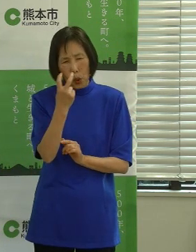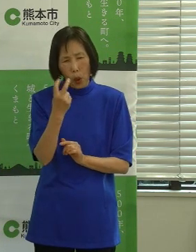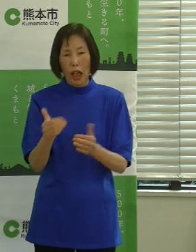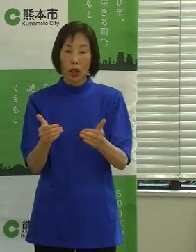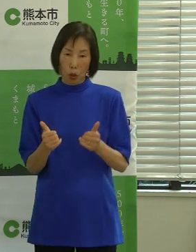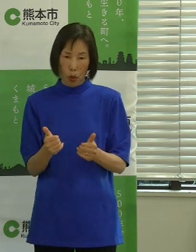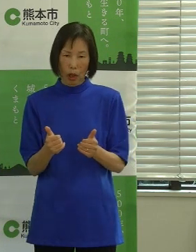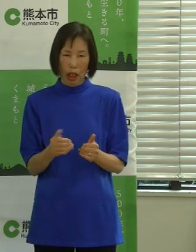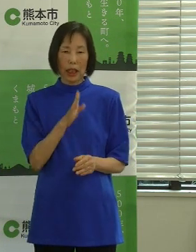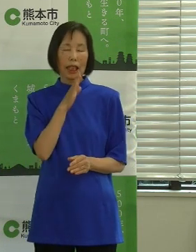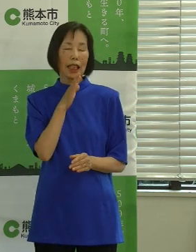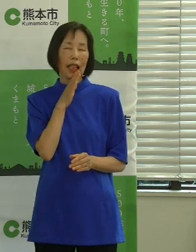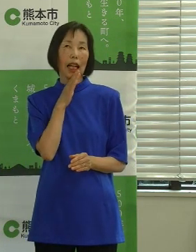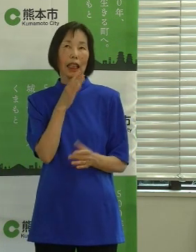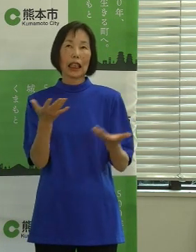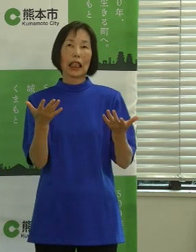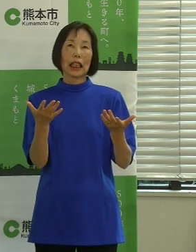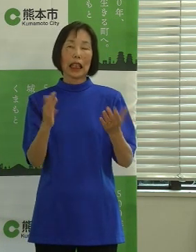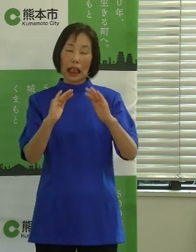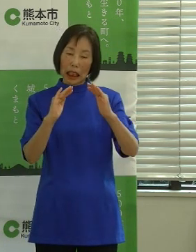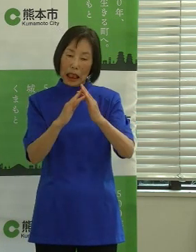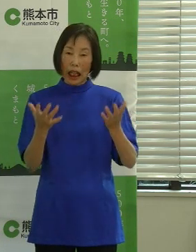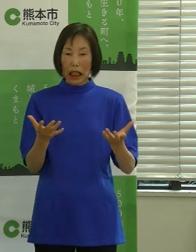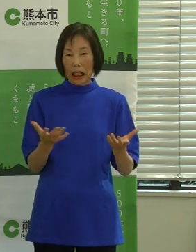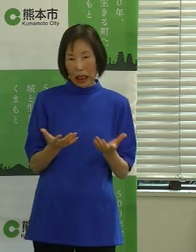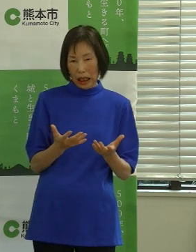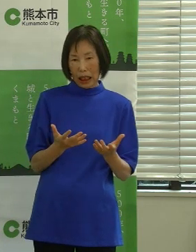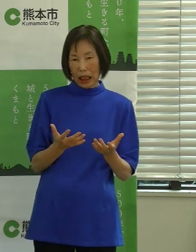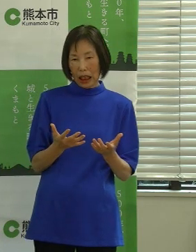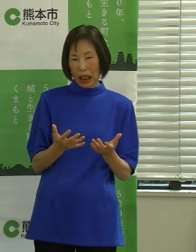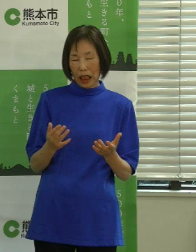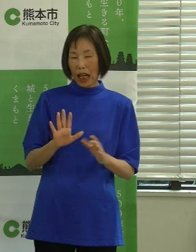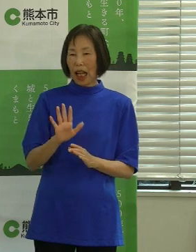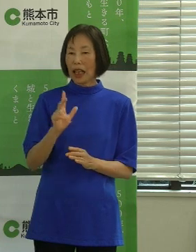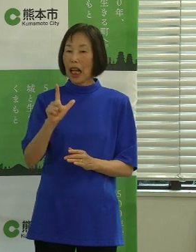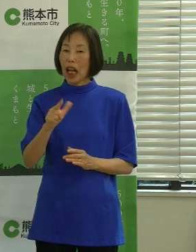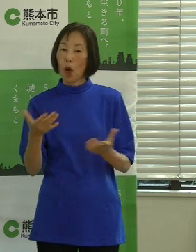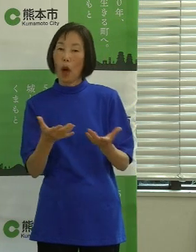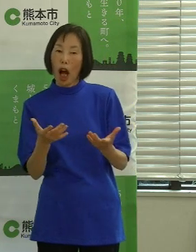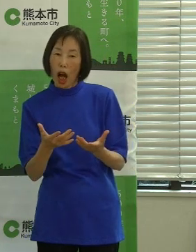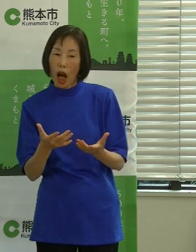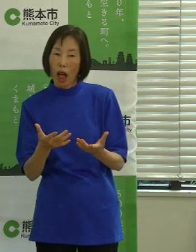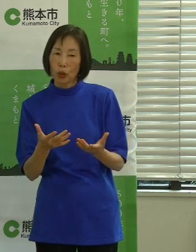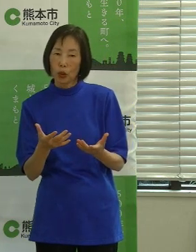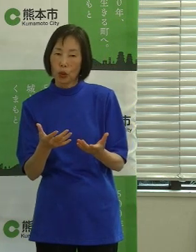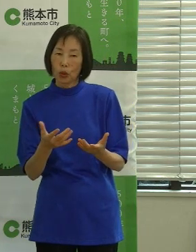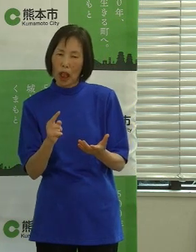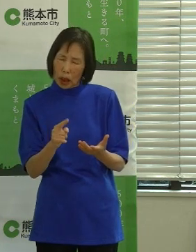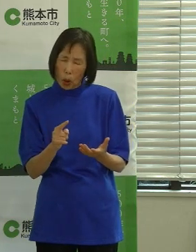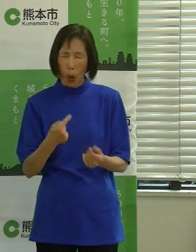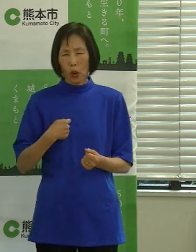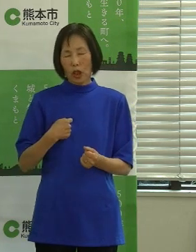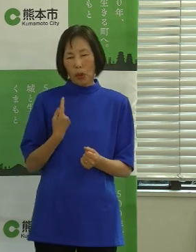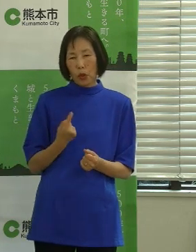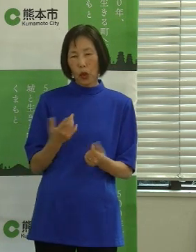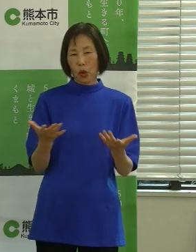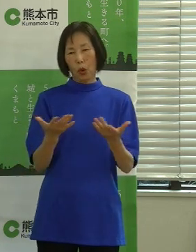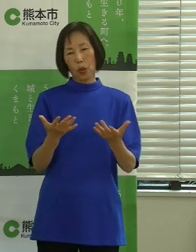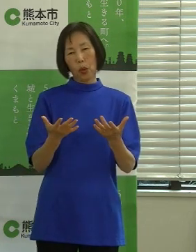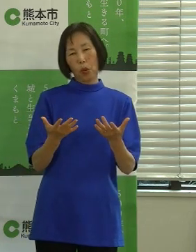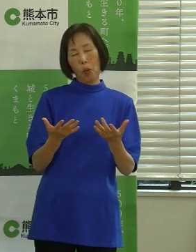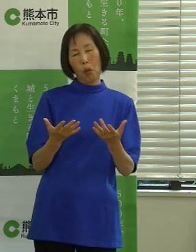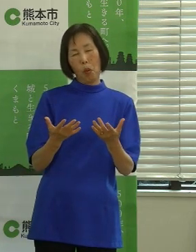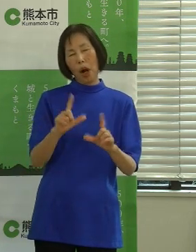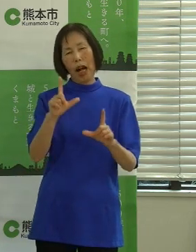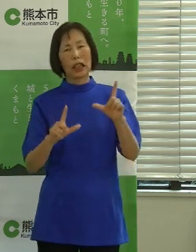のテレワークといってもまだ皆さんがその完全にそれを、自分のその仕事のスタイルとして定着をさせている